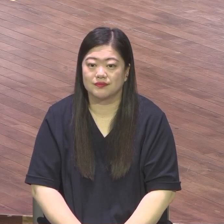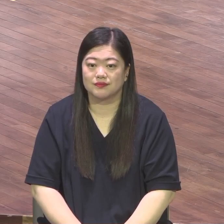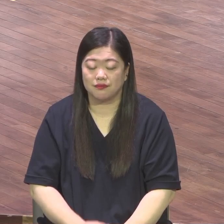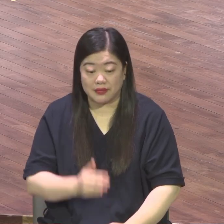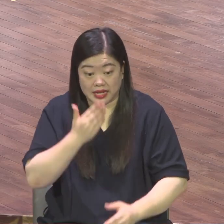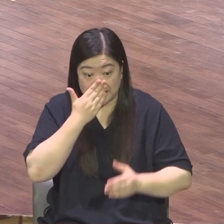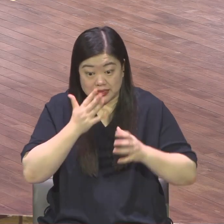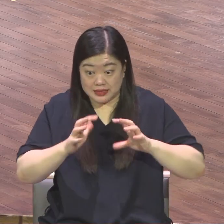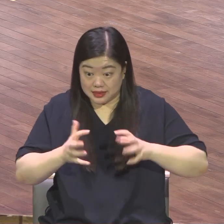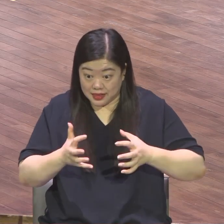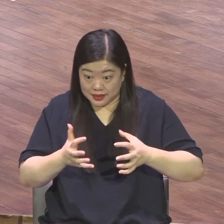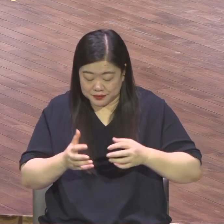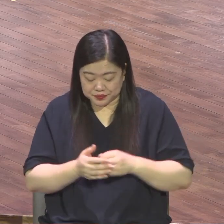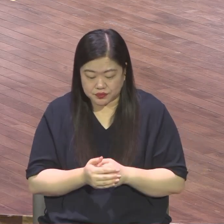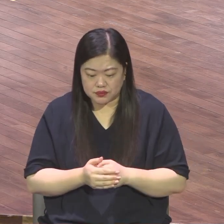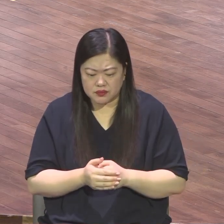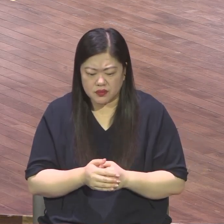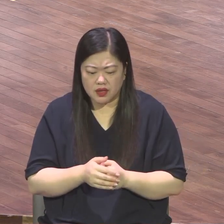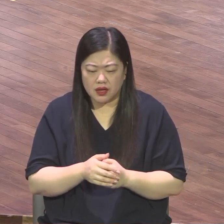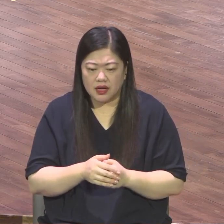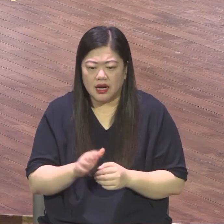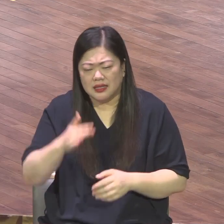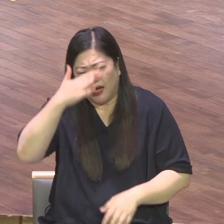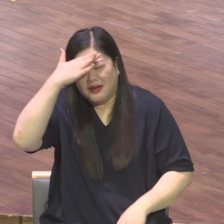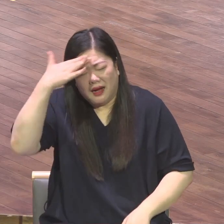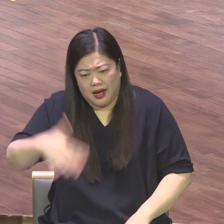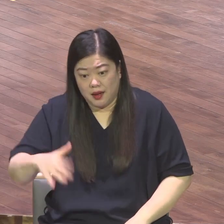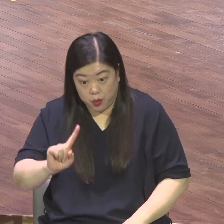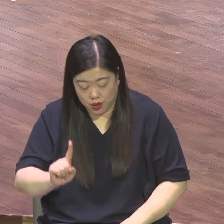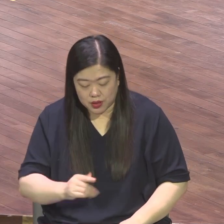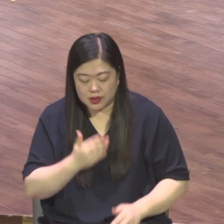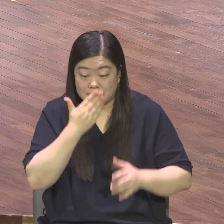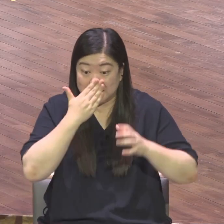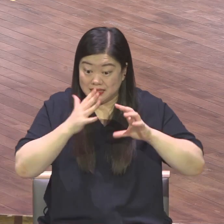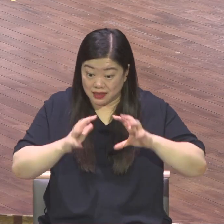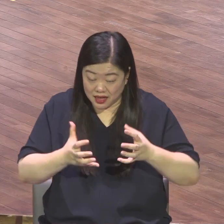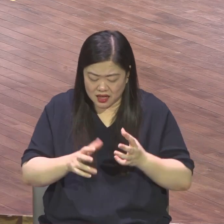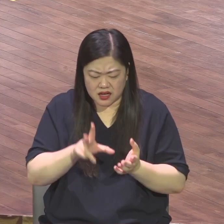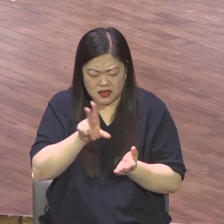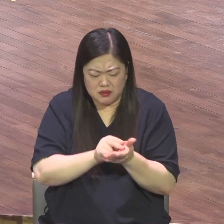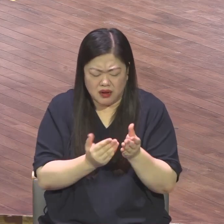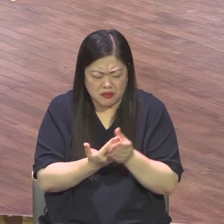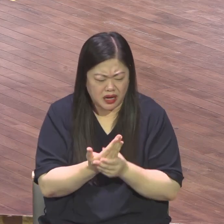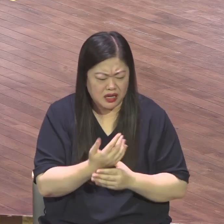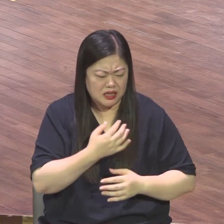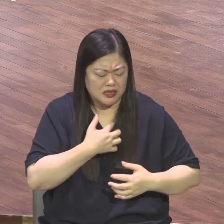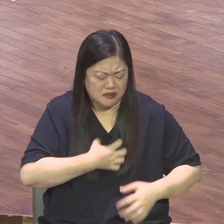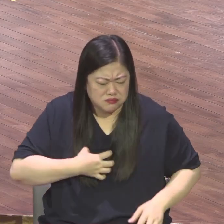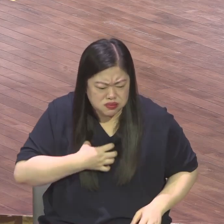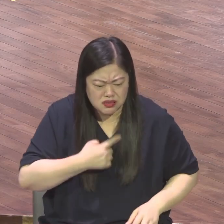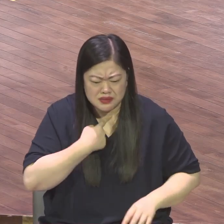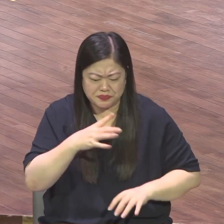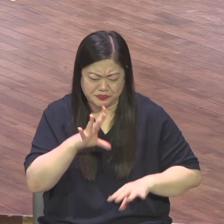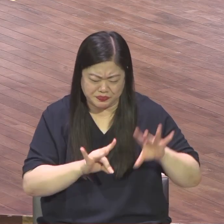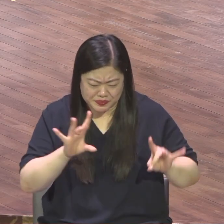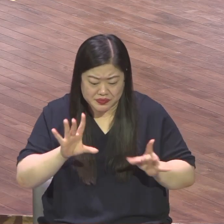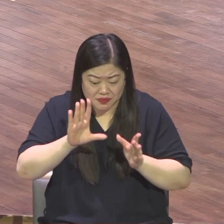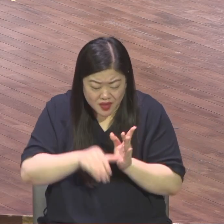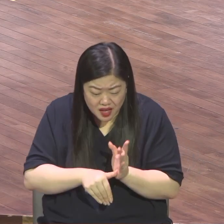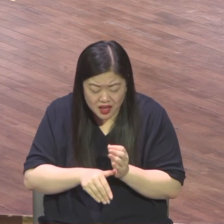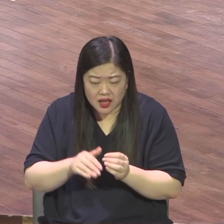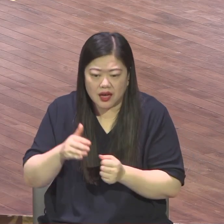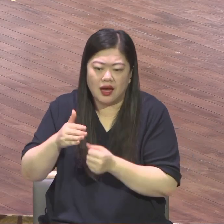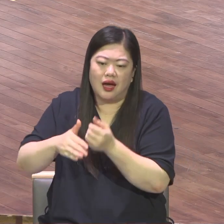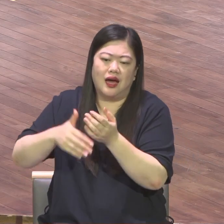이스라엘 백성들이 문제의 해결책은 바로 여호와 하나님께 있음을 깨닫고 뭐래요? 하나님께 부르짖었다